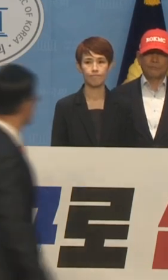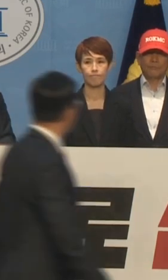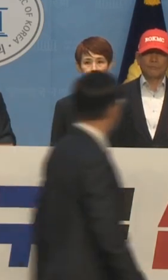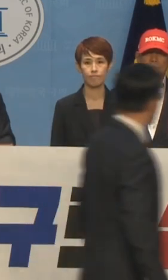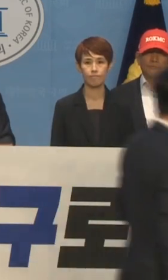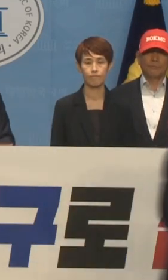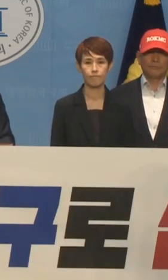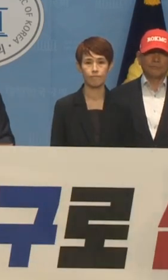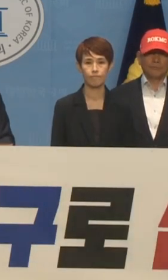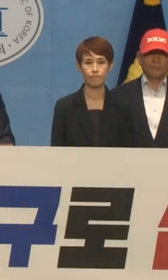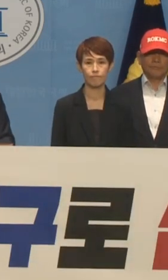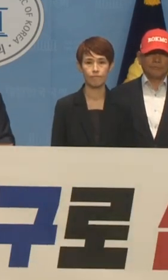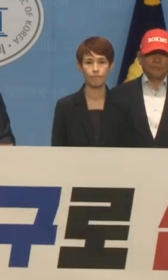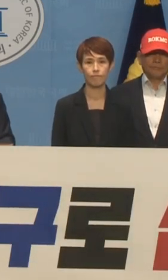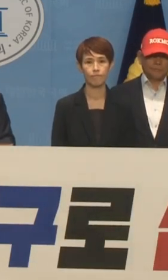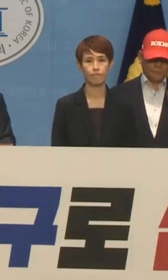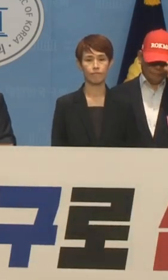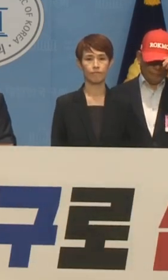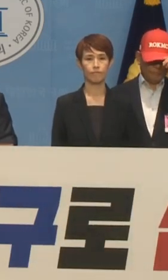들어와요.